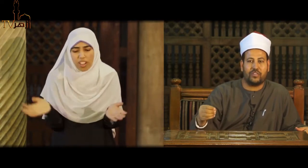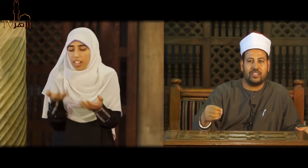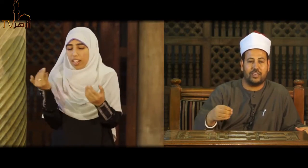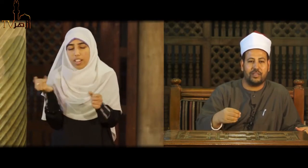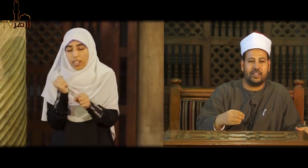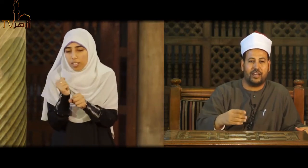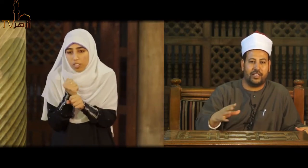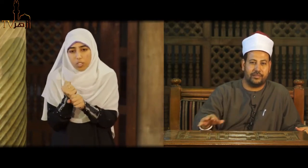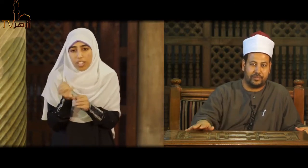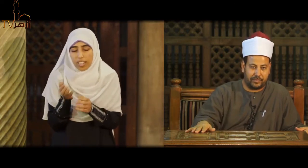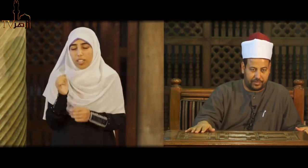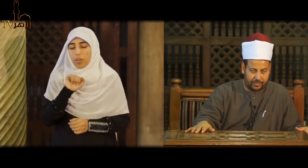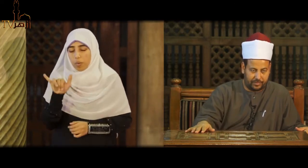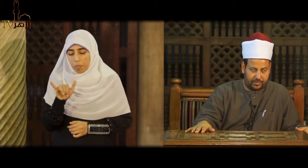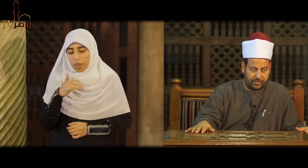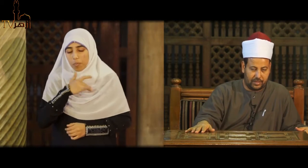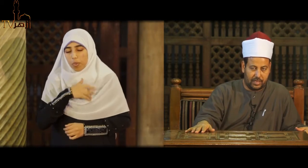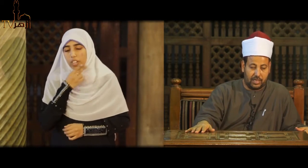فهو في سبيل الله،